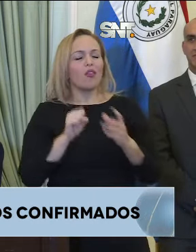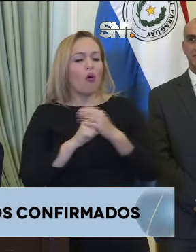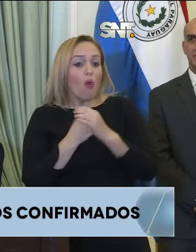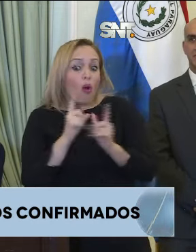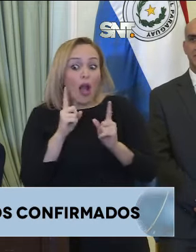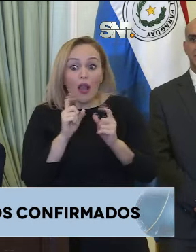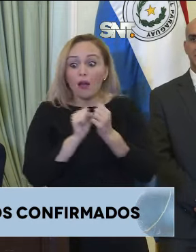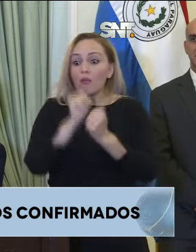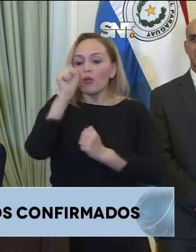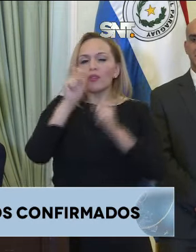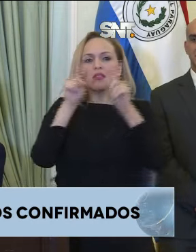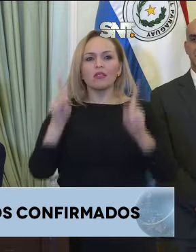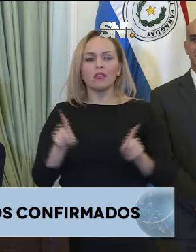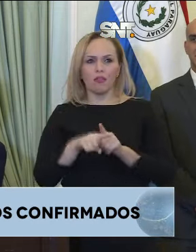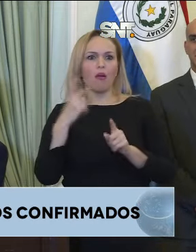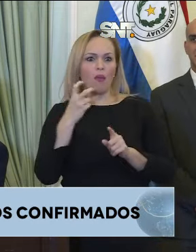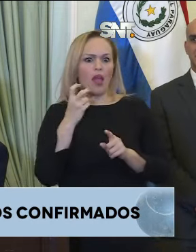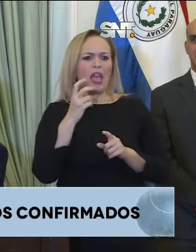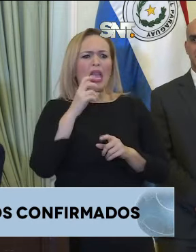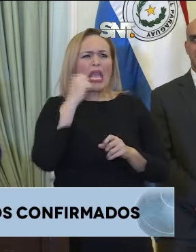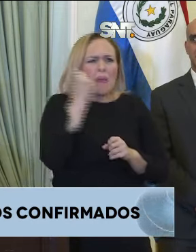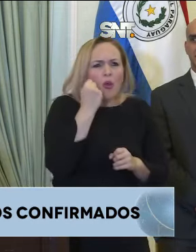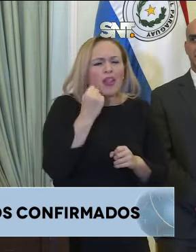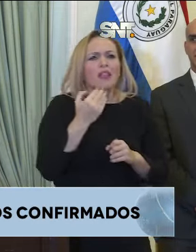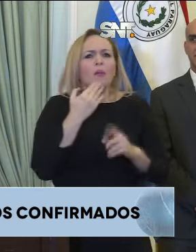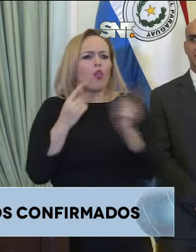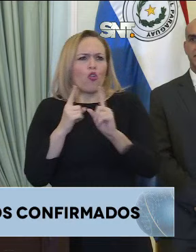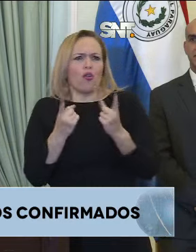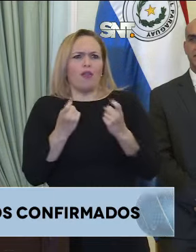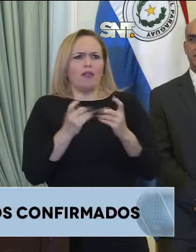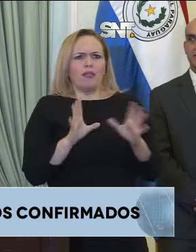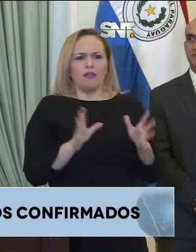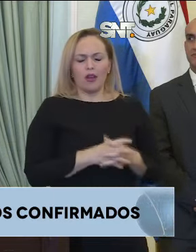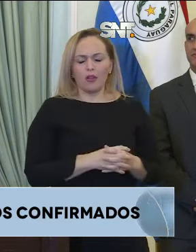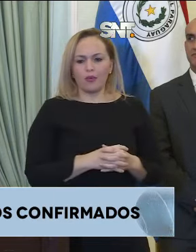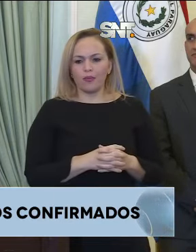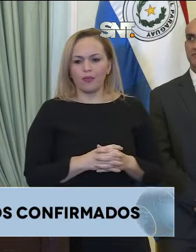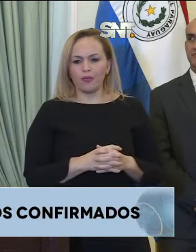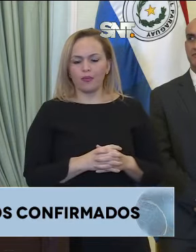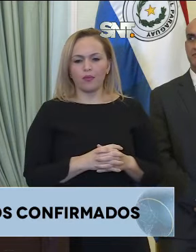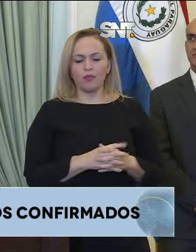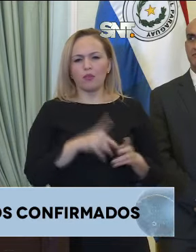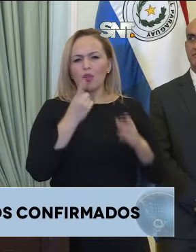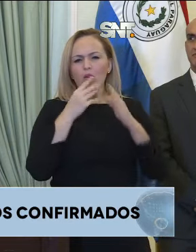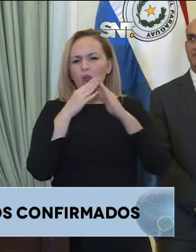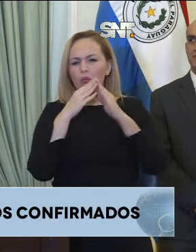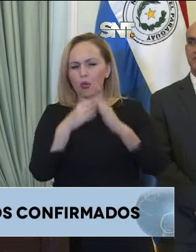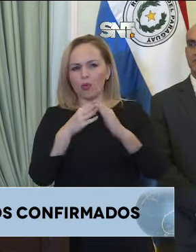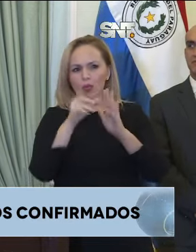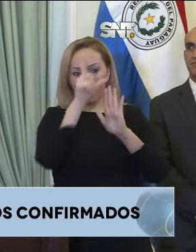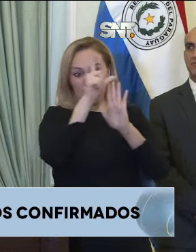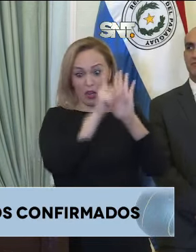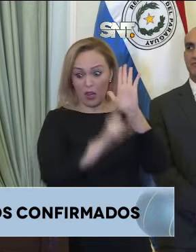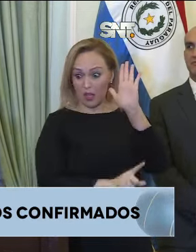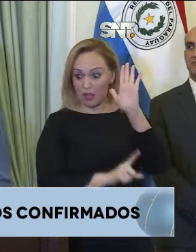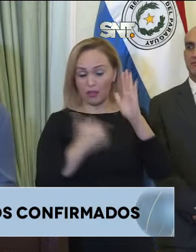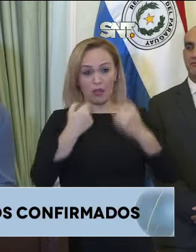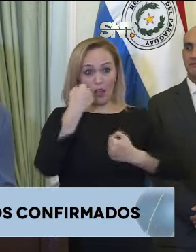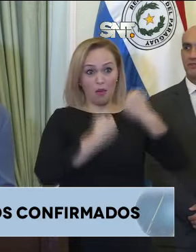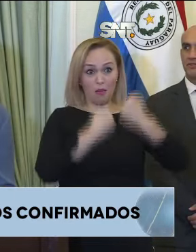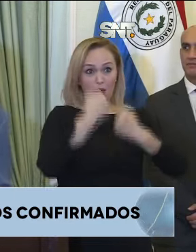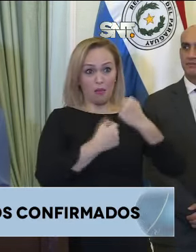ese certificado, que es importante, pero no es imprescindible. Ministra, la consulta es la siguiente. No sé si en su lista de empresas que están